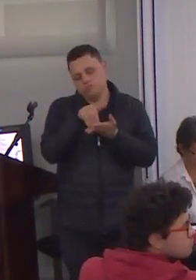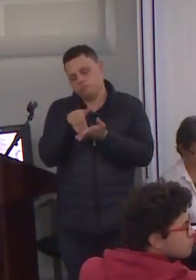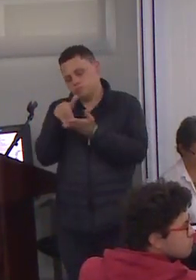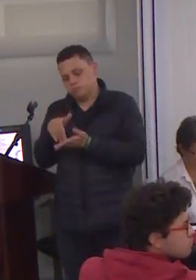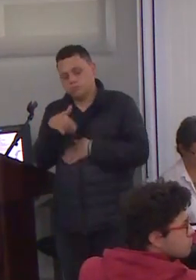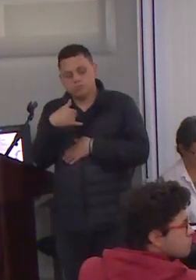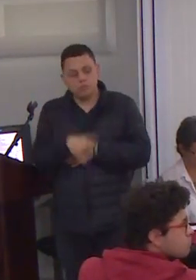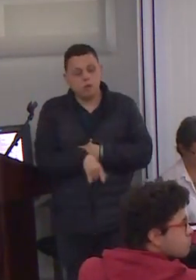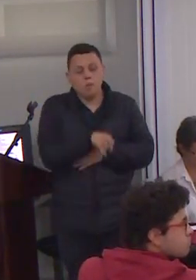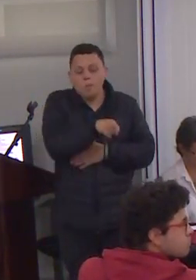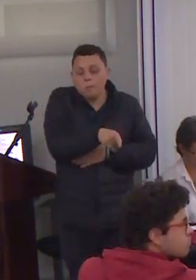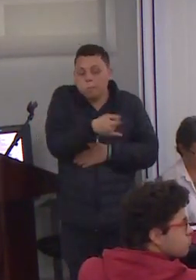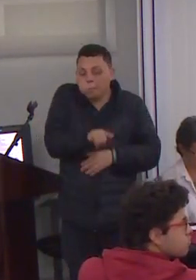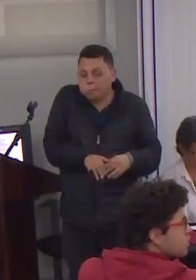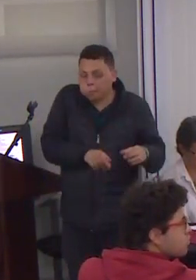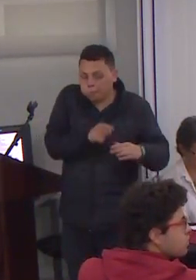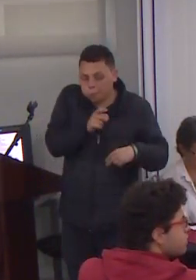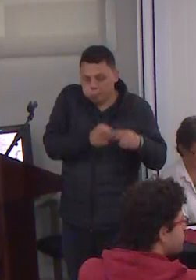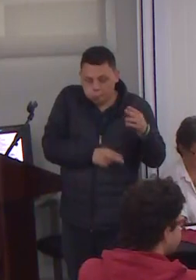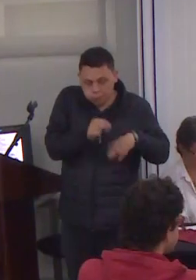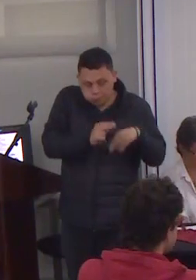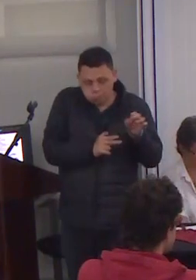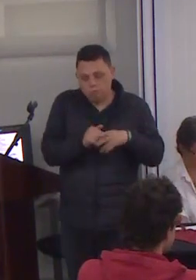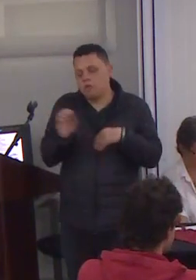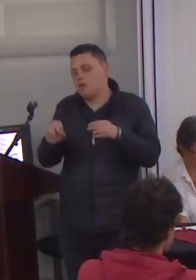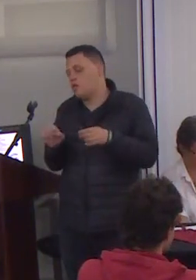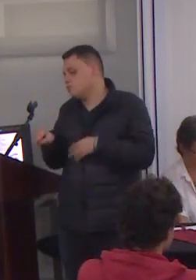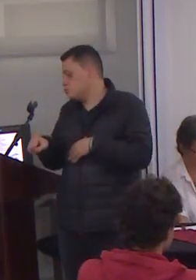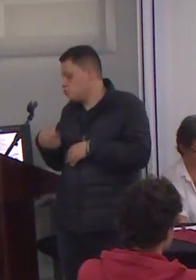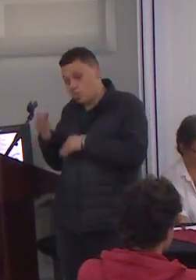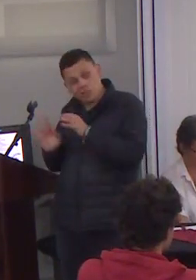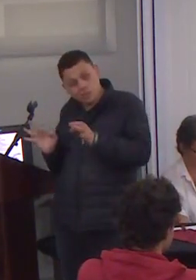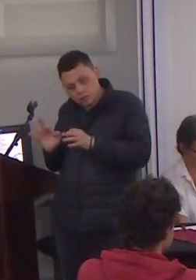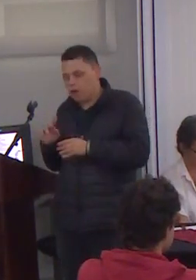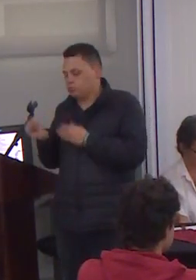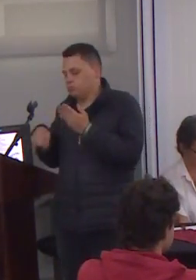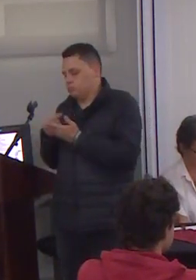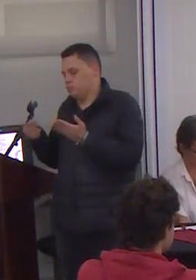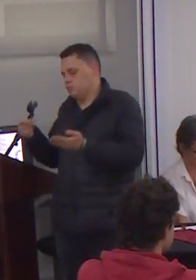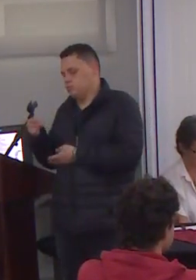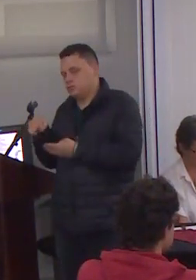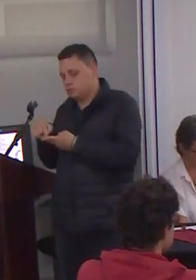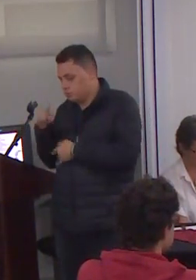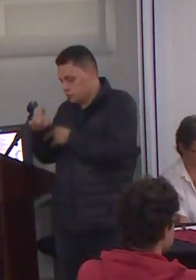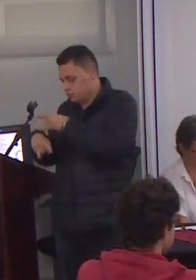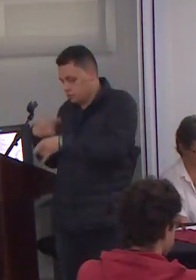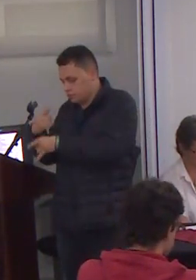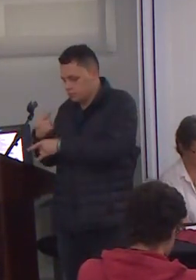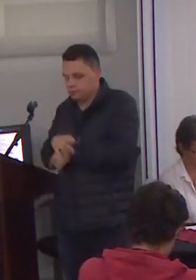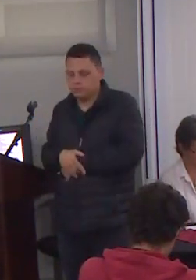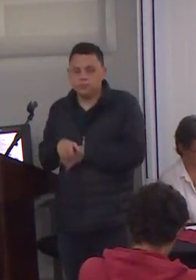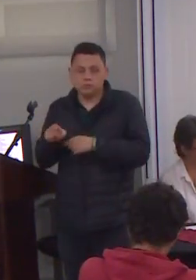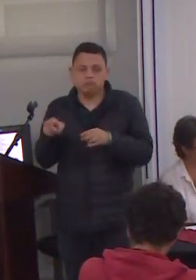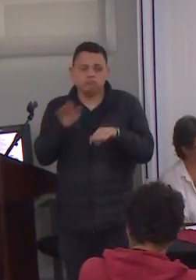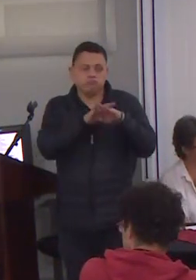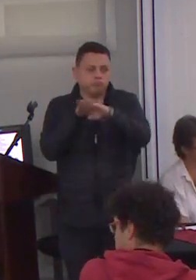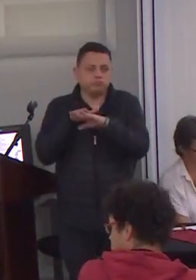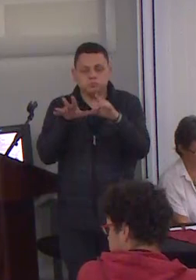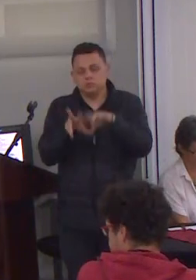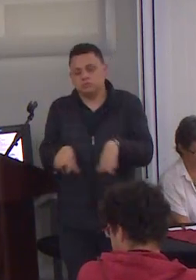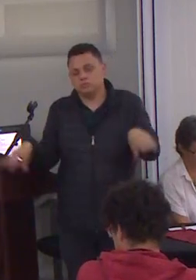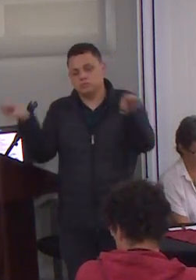lo que existe ajustes razonables lo que no existe con diseño universal y el llamado es que la sociedad civil